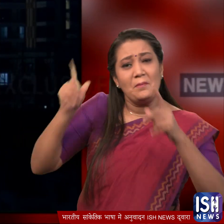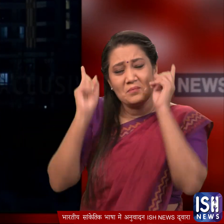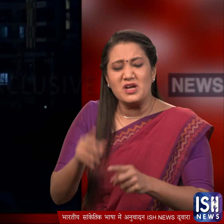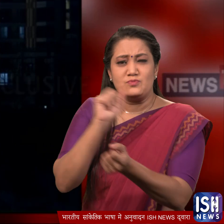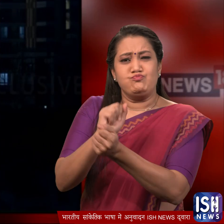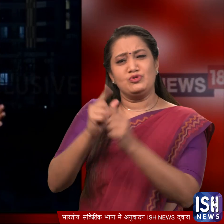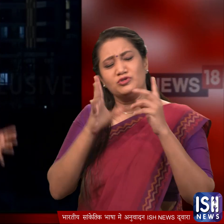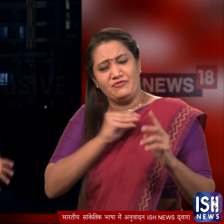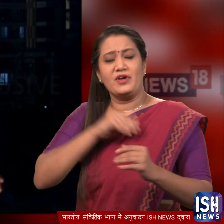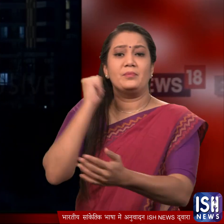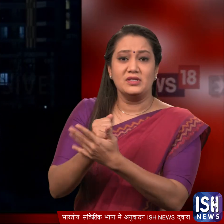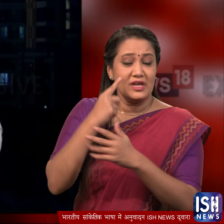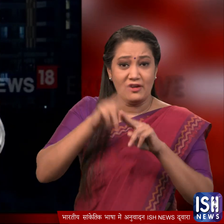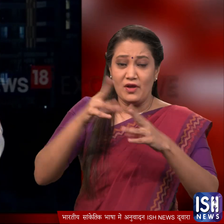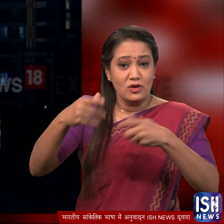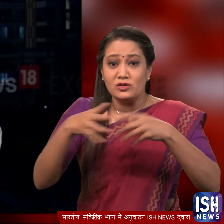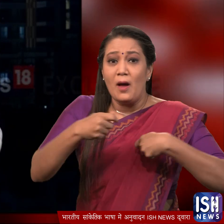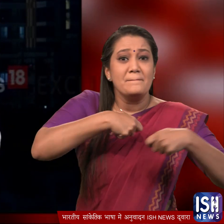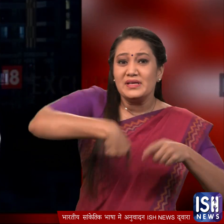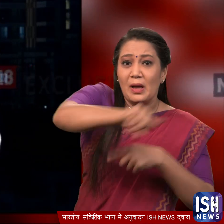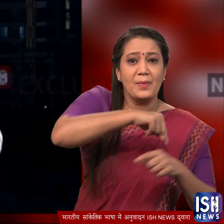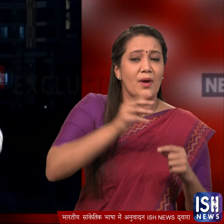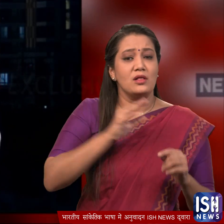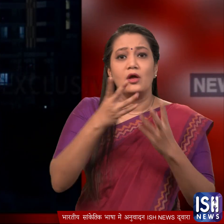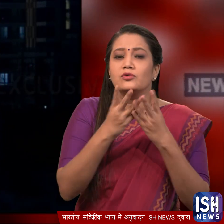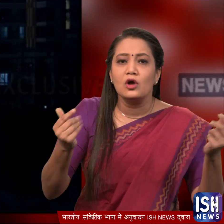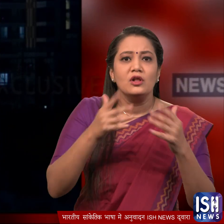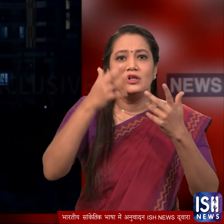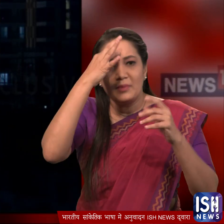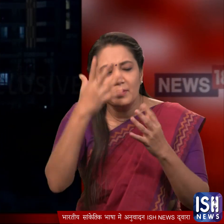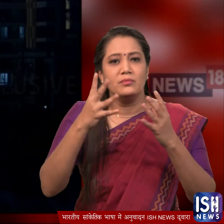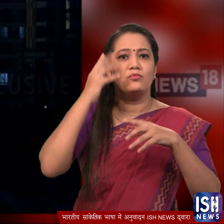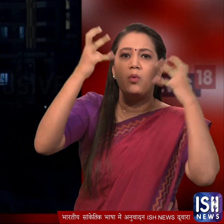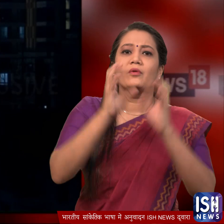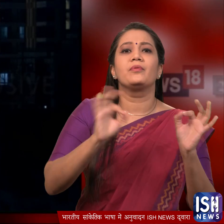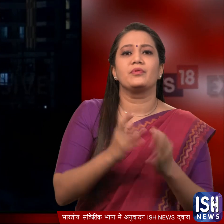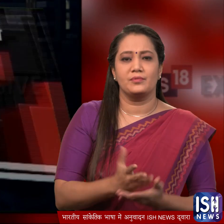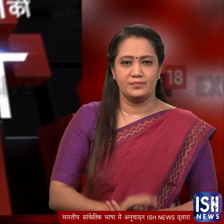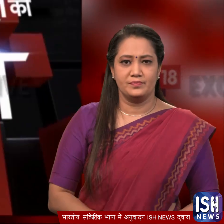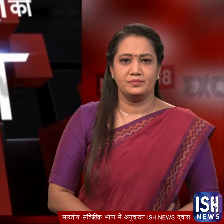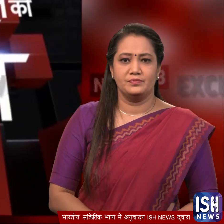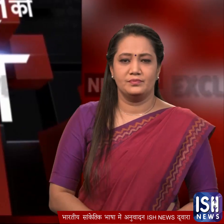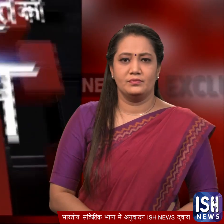है, क्योंकि बदमाशों का डर नहीं खत्म हुआ तो बिजनेस करने लायक जो माहौल चाहिए वो खत्म होने लगेगा।